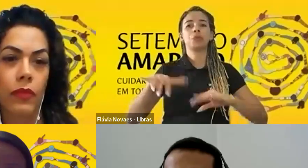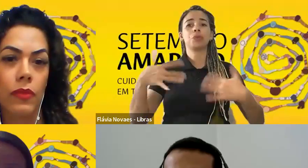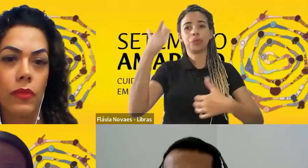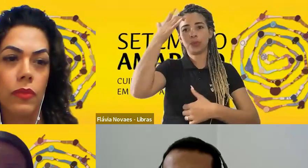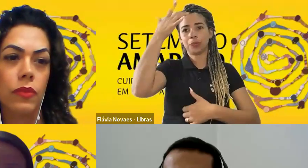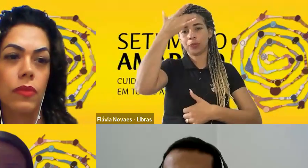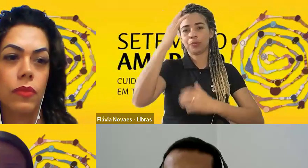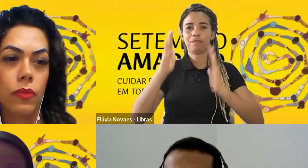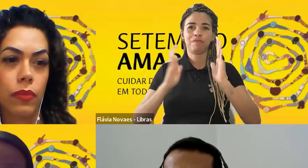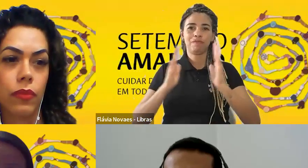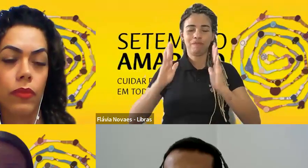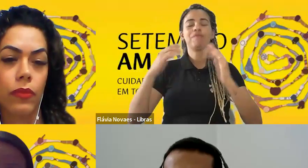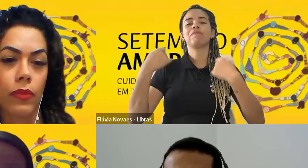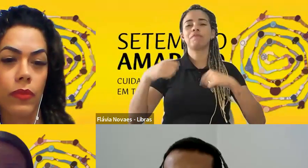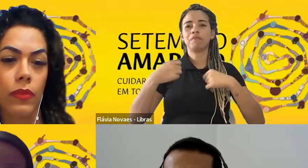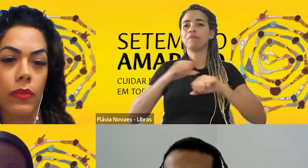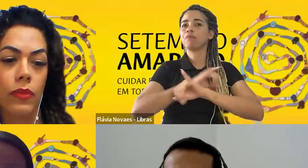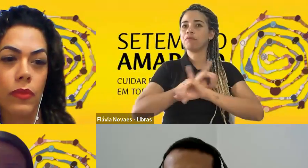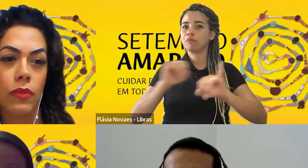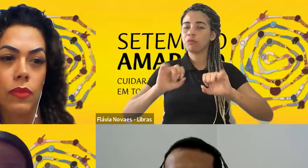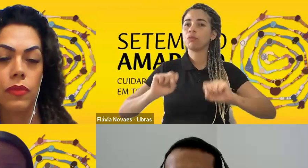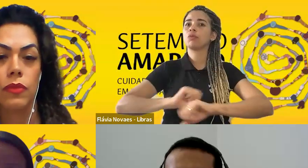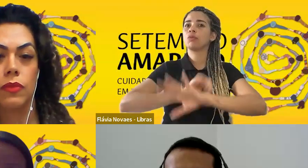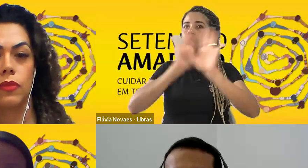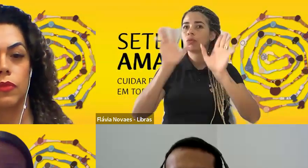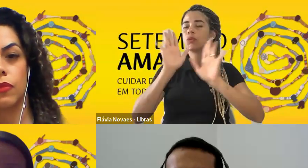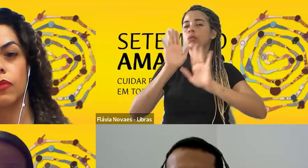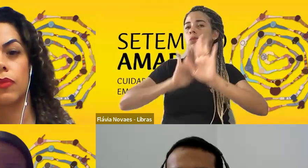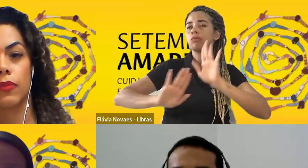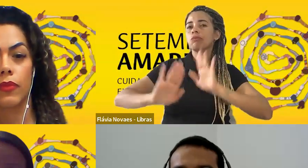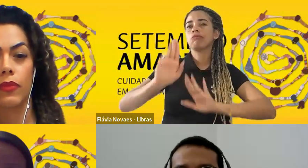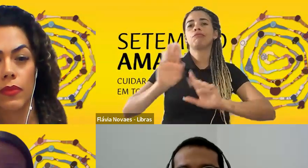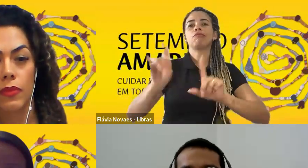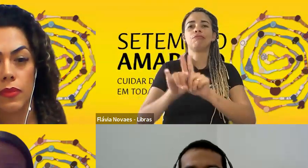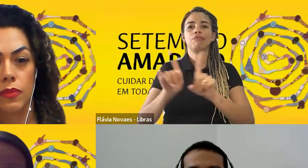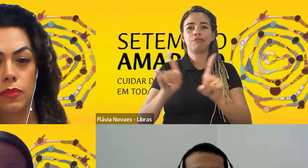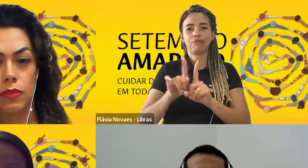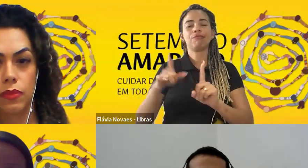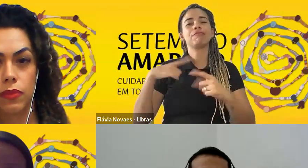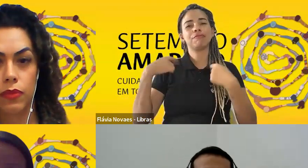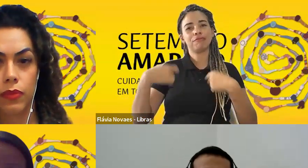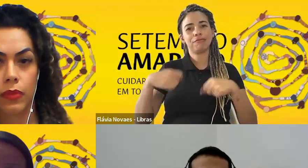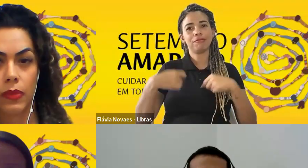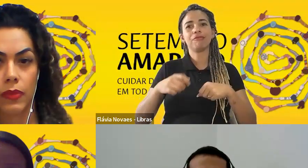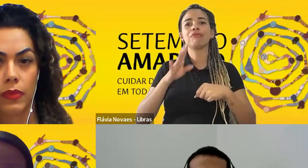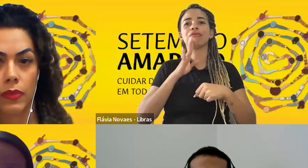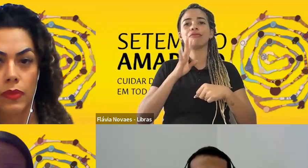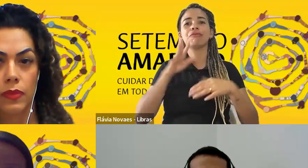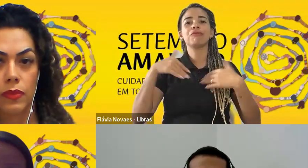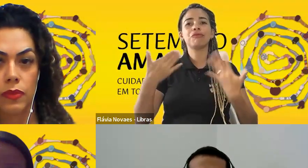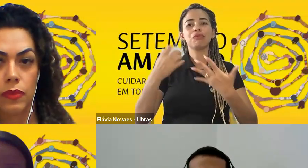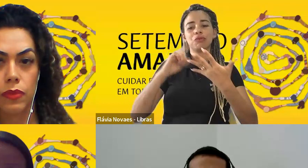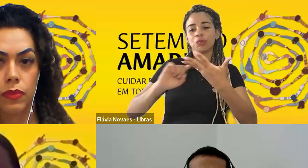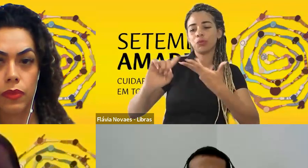um assunto que deve ser abordado com clareza, com cuidado, bem como devemos conhecer as possibilidades de prevenção